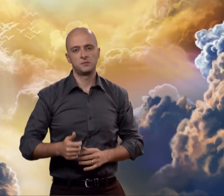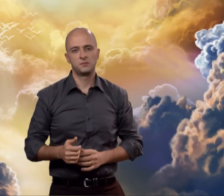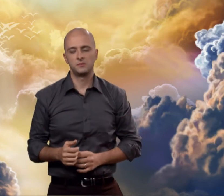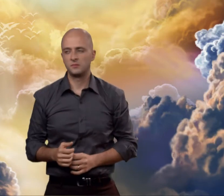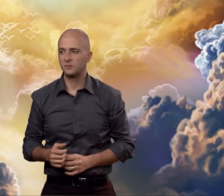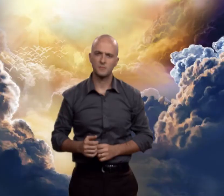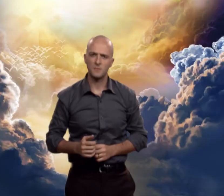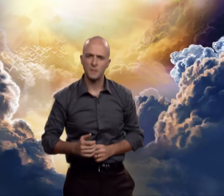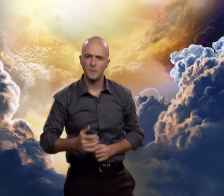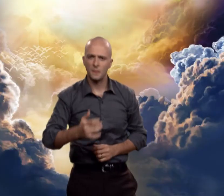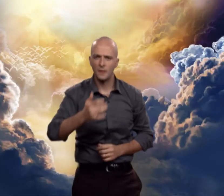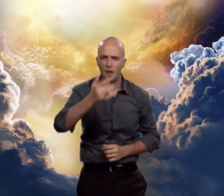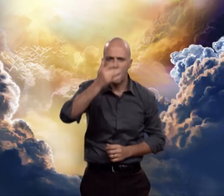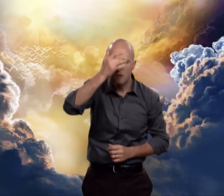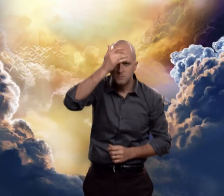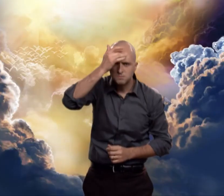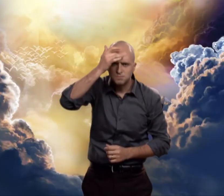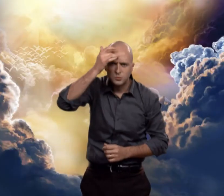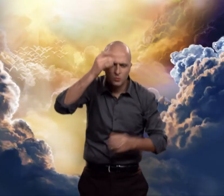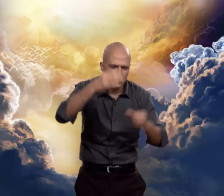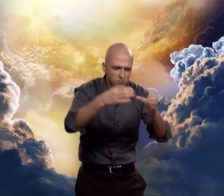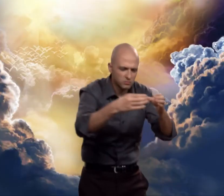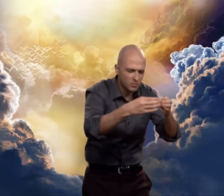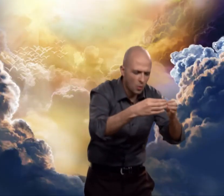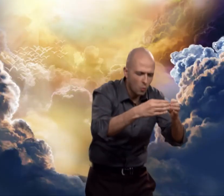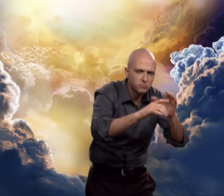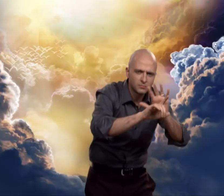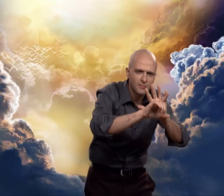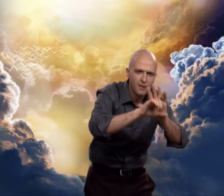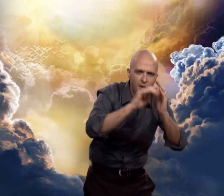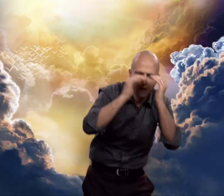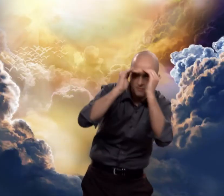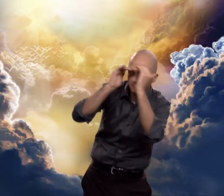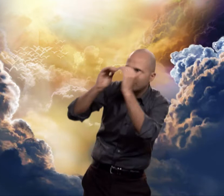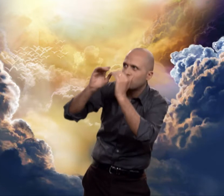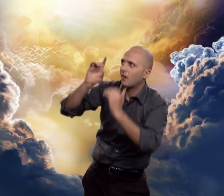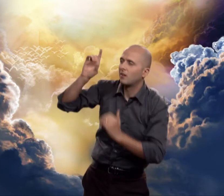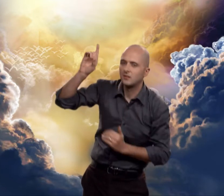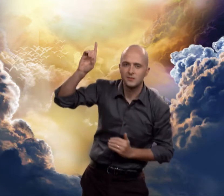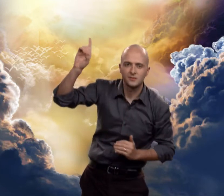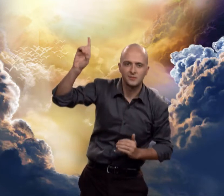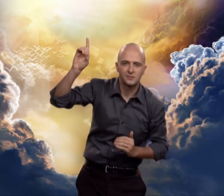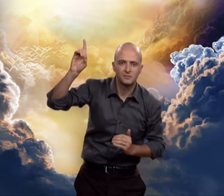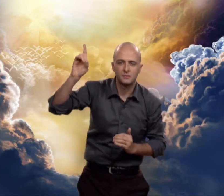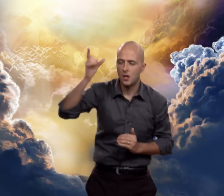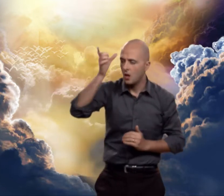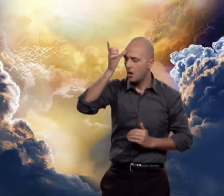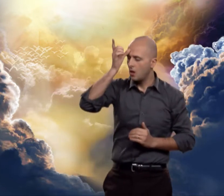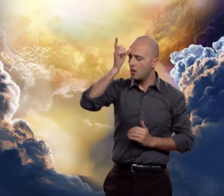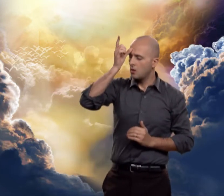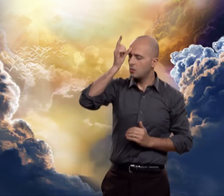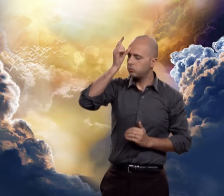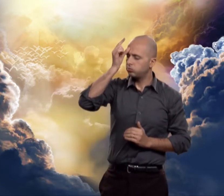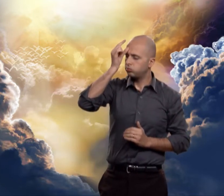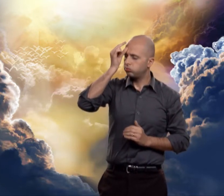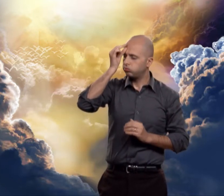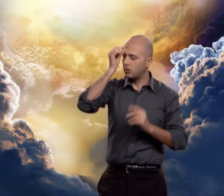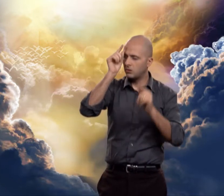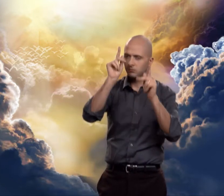e os montes afundem no coração do mar, ainda que estrondem as suas águas turbulentas e os montes sejam sacudidos pela